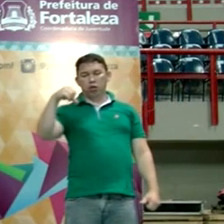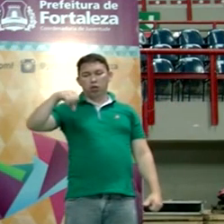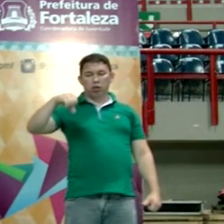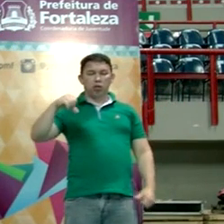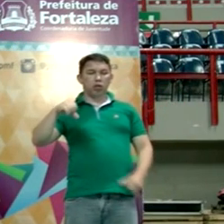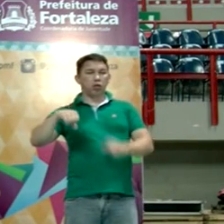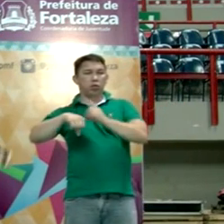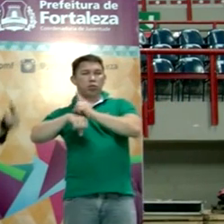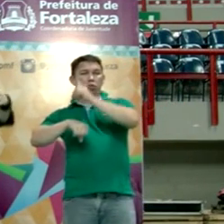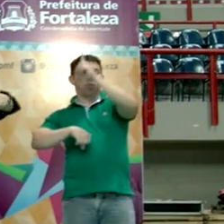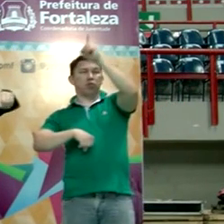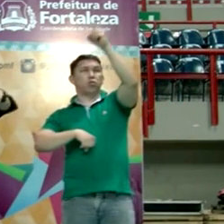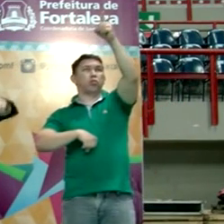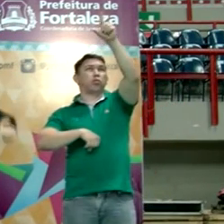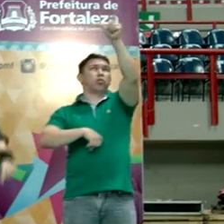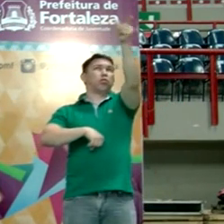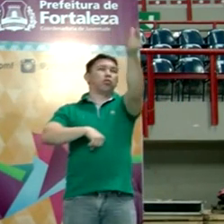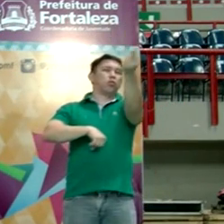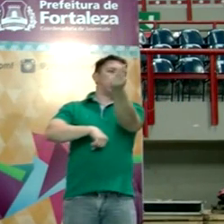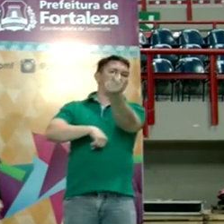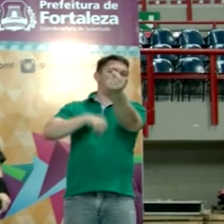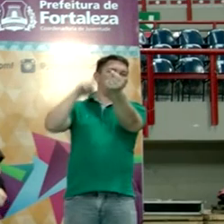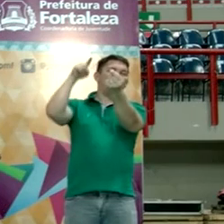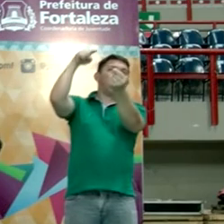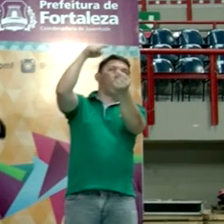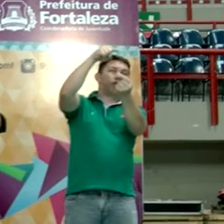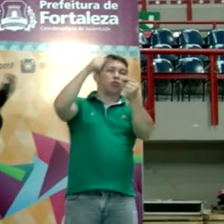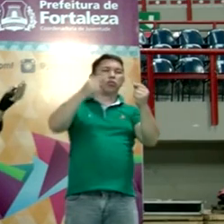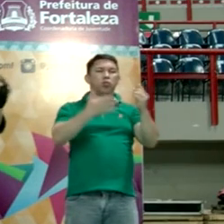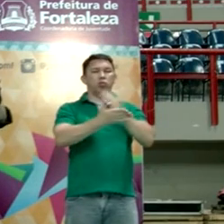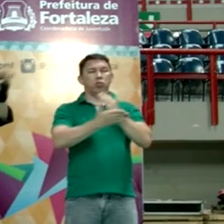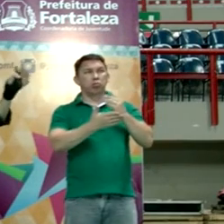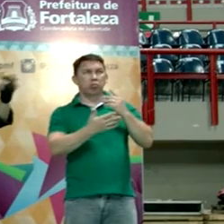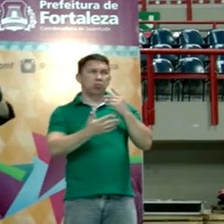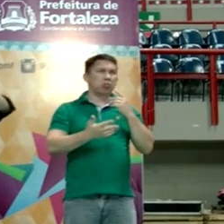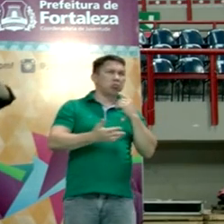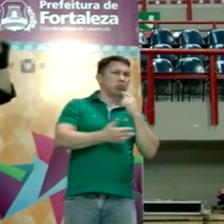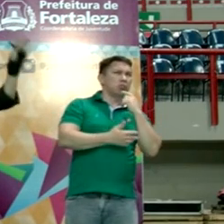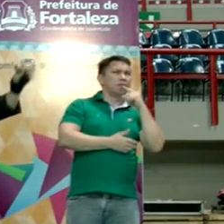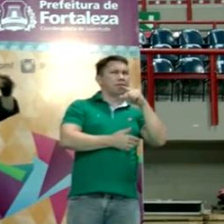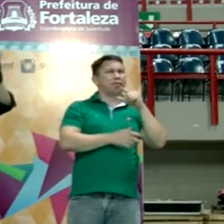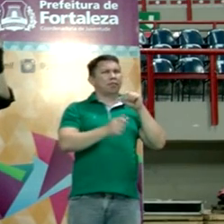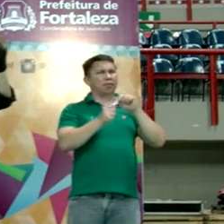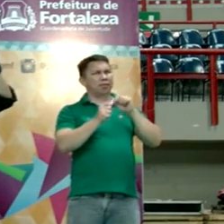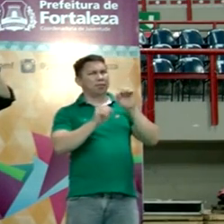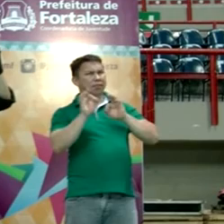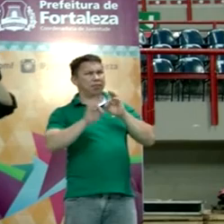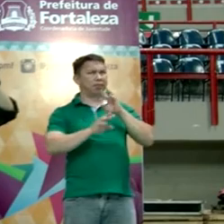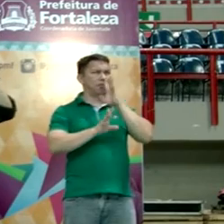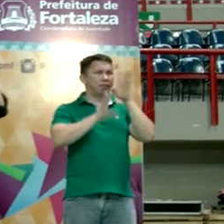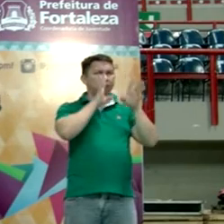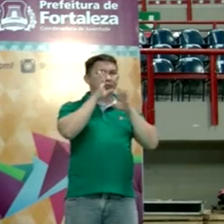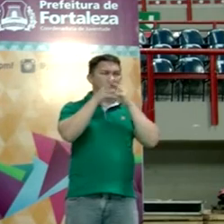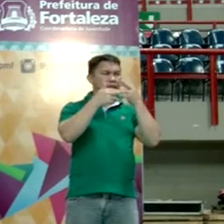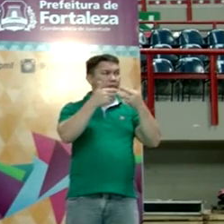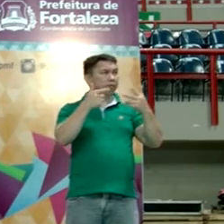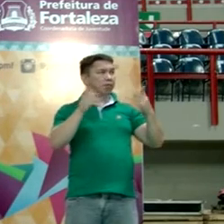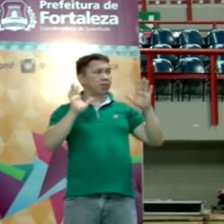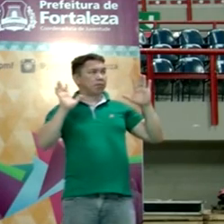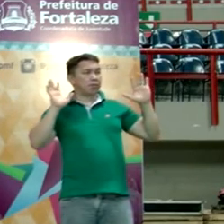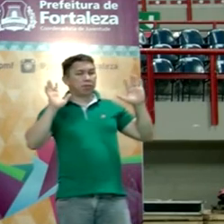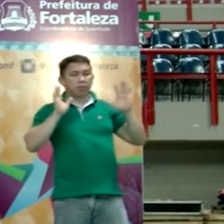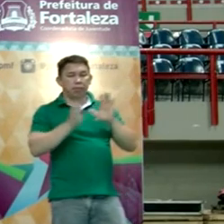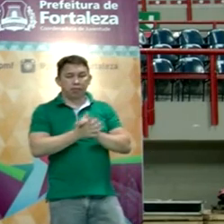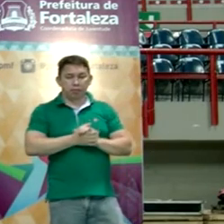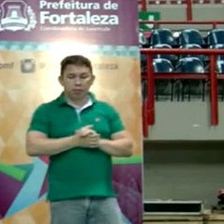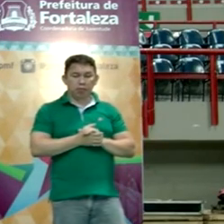primeira tripulação que vai chegar então na Lua, em solo lunar. Alguns até discordam, acham que isso foi montagem, aquela foto, né? Tem um bocado de conversa sobre